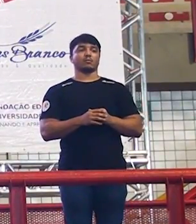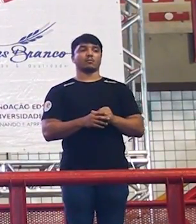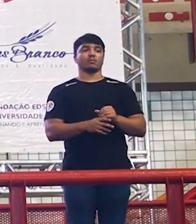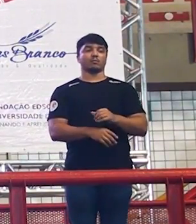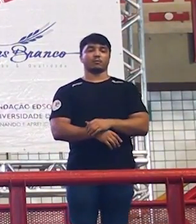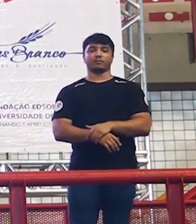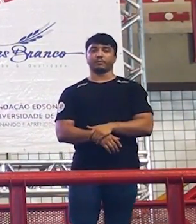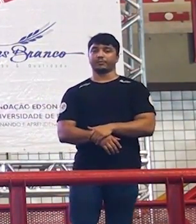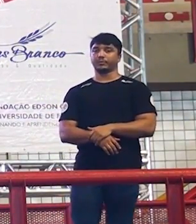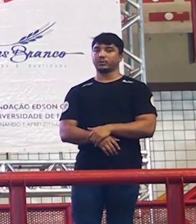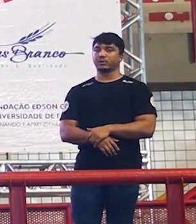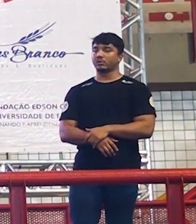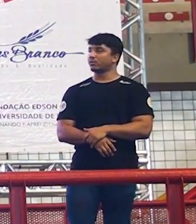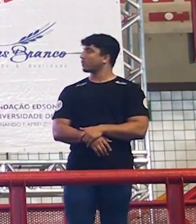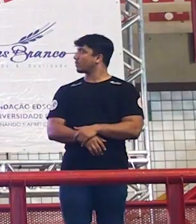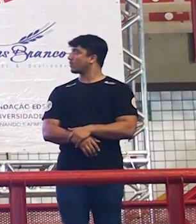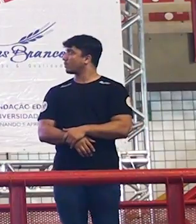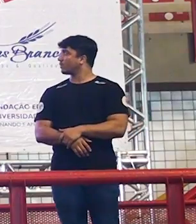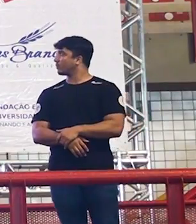E aí?